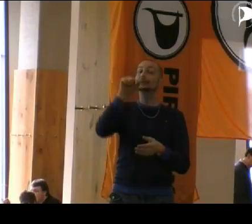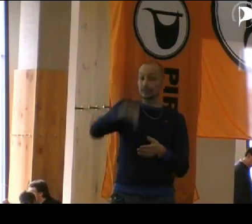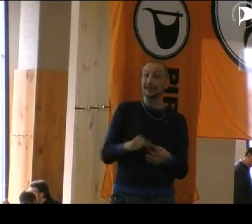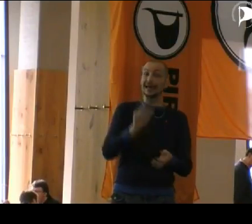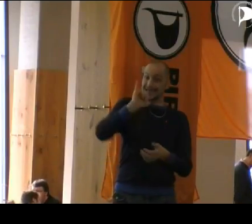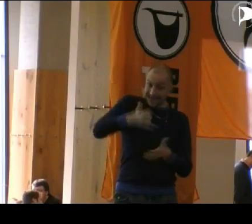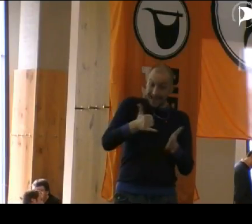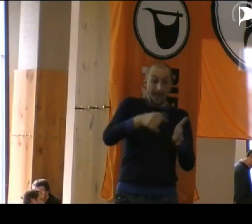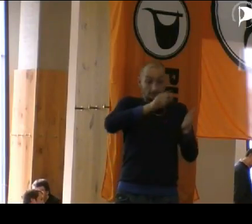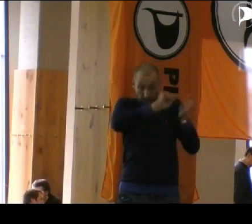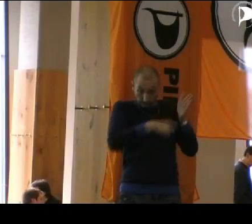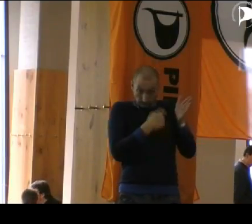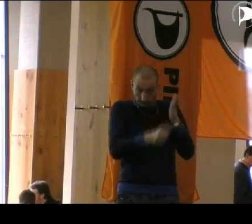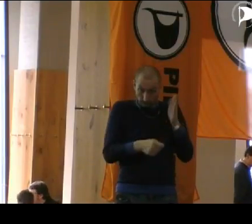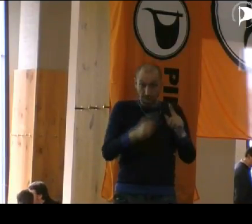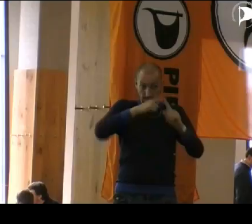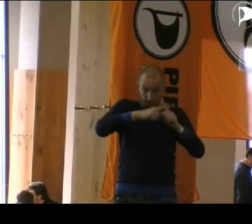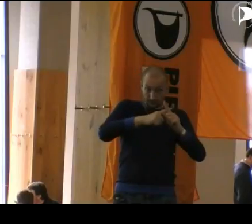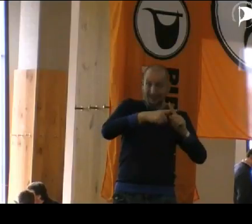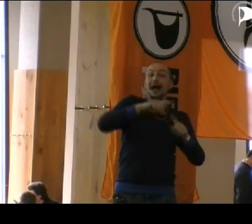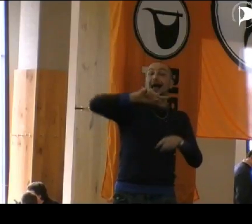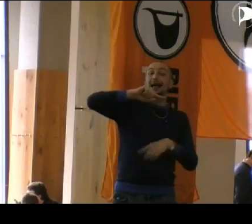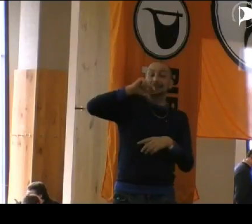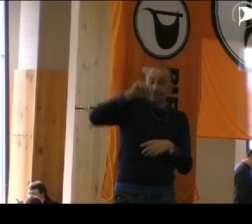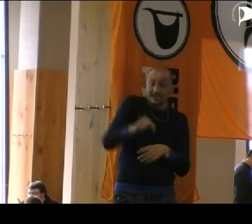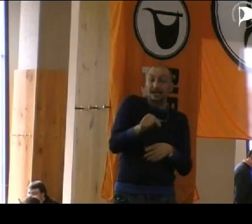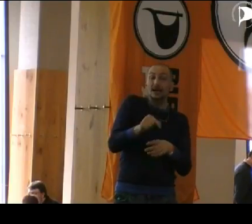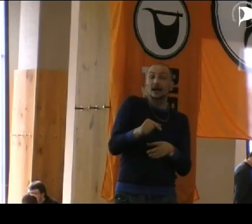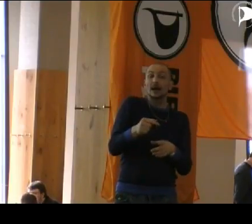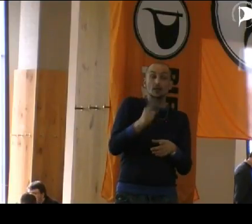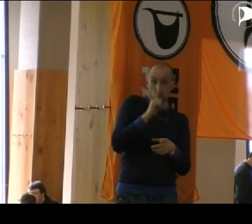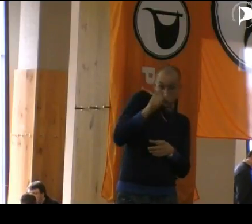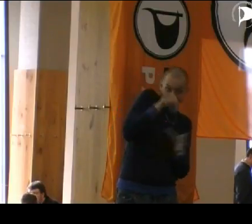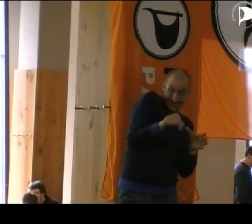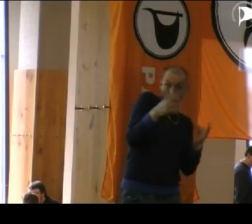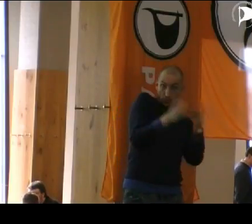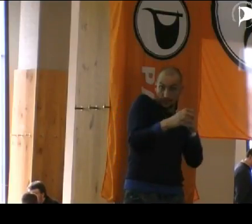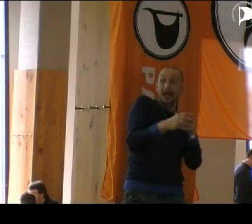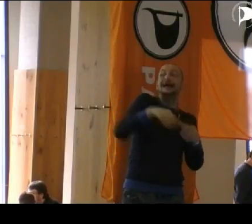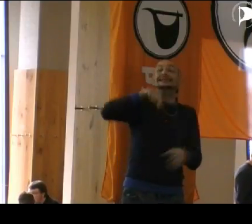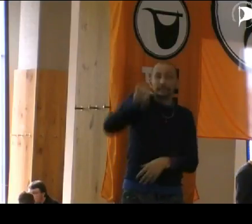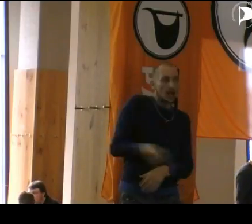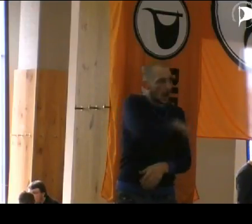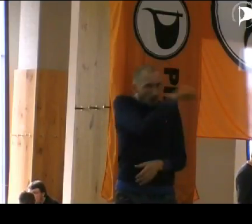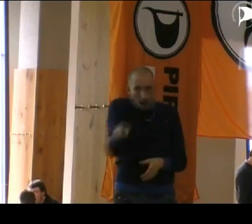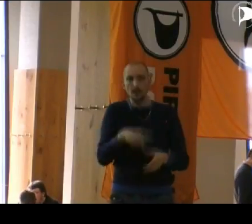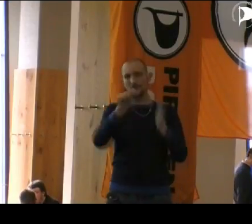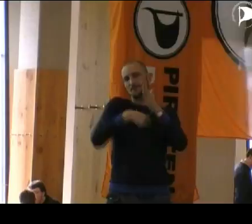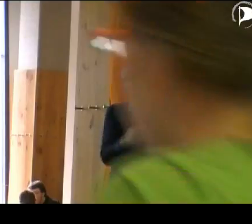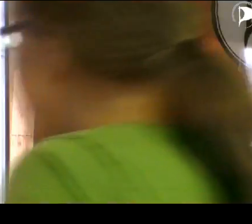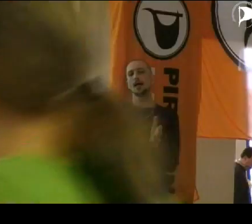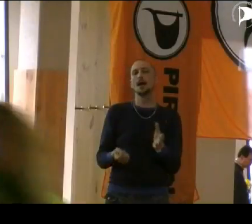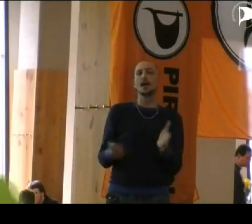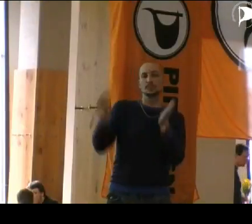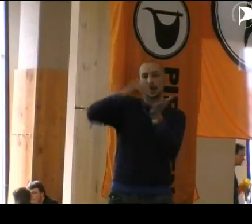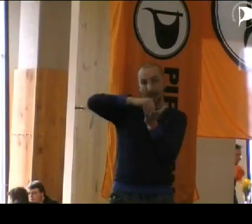gegeben haben kamen in ein frauenhaus gesprochen sondern jeder der an der wahl beteiligt war für mich ist system umfasst